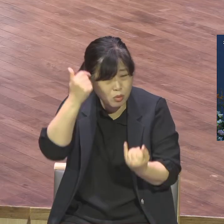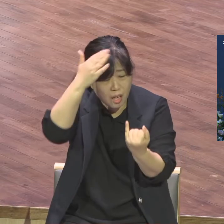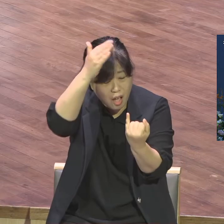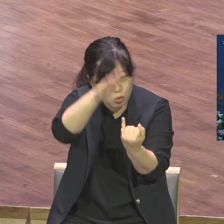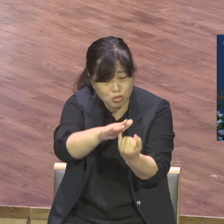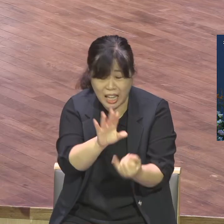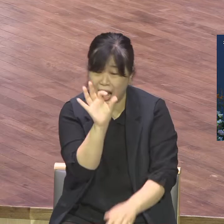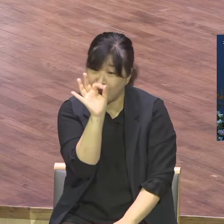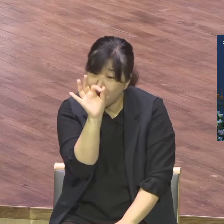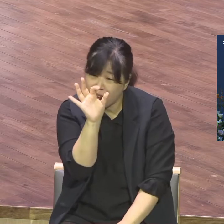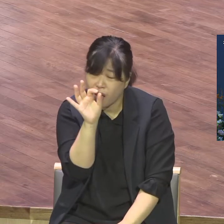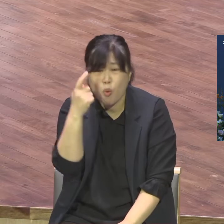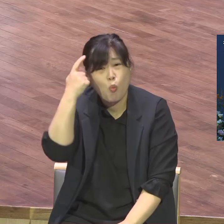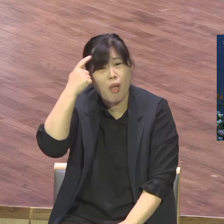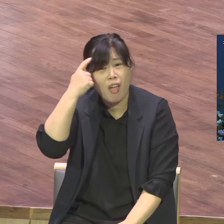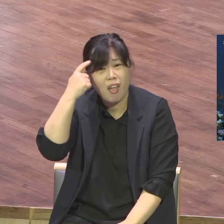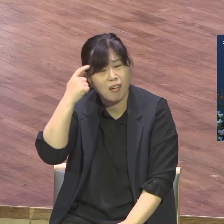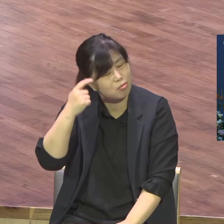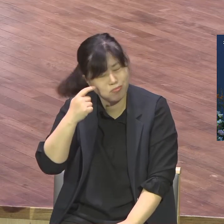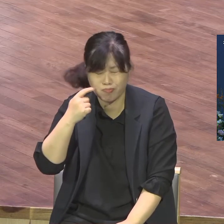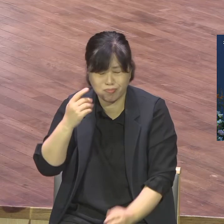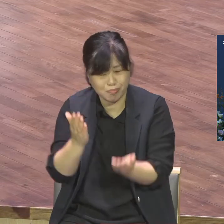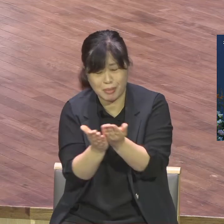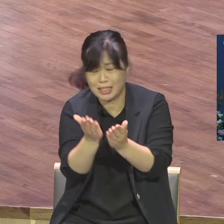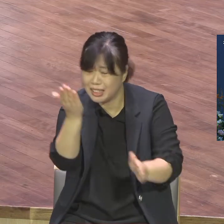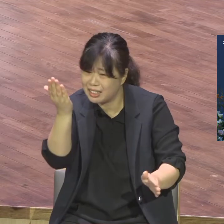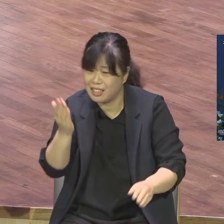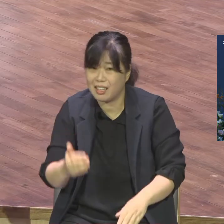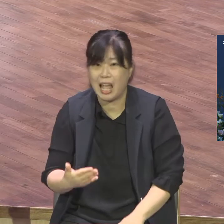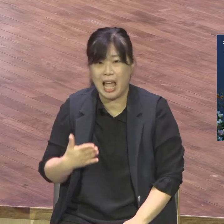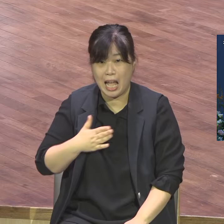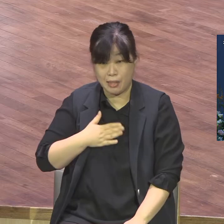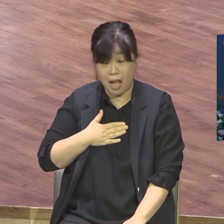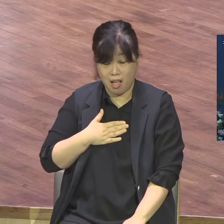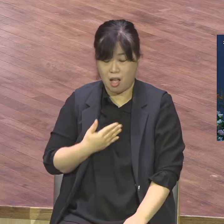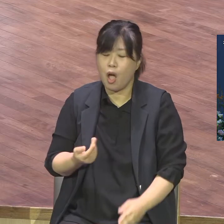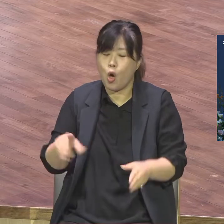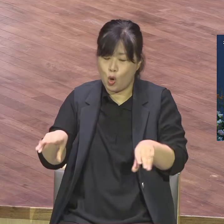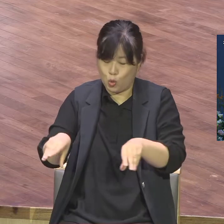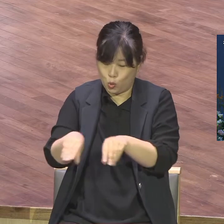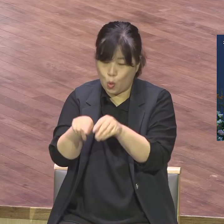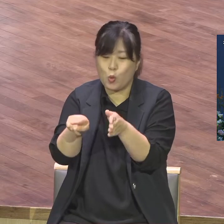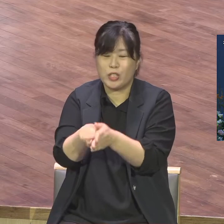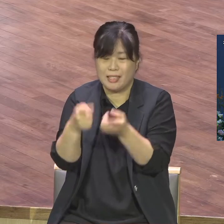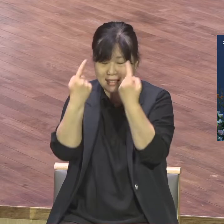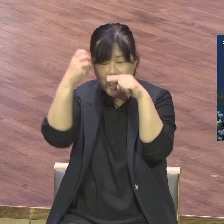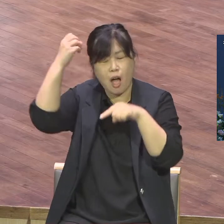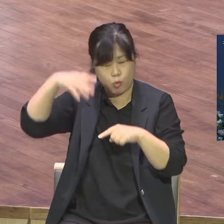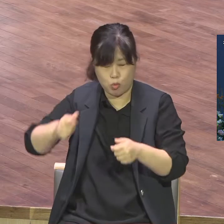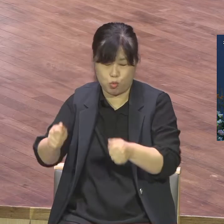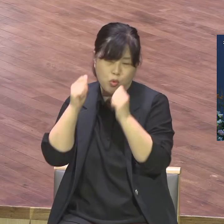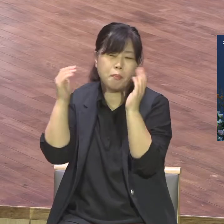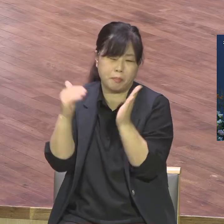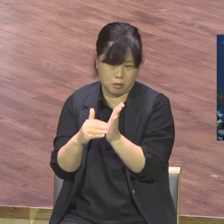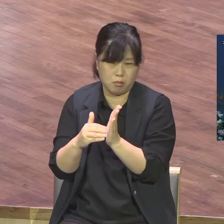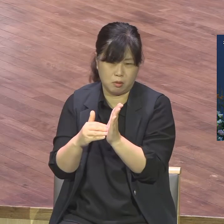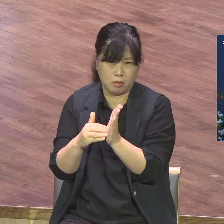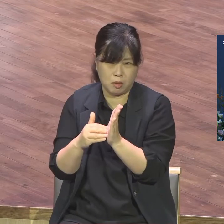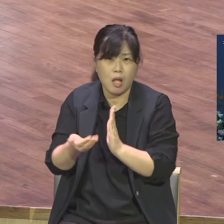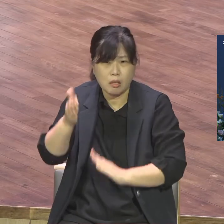출신입니다. 그 교단에서 목사 안수 받았습니다. 그런데 이 복음을 깨닫고 전도를 하고